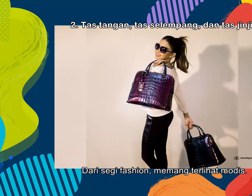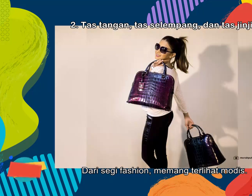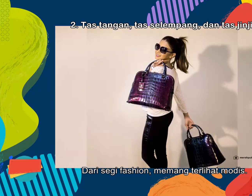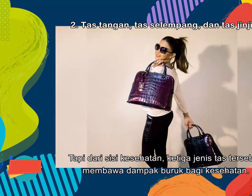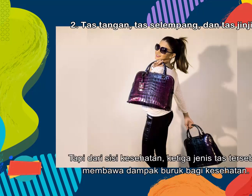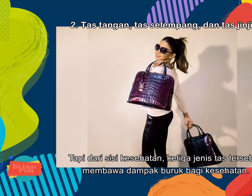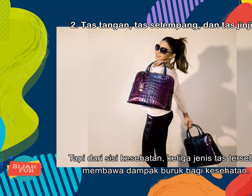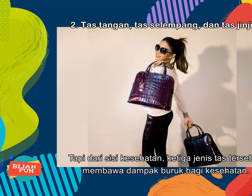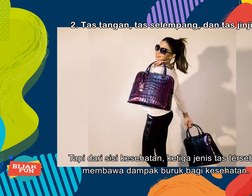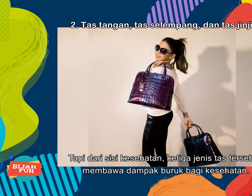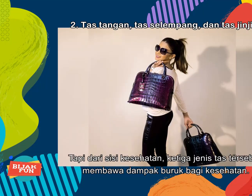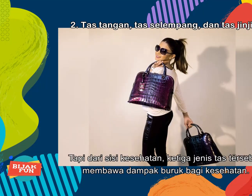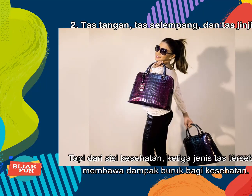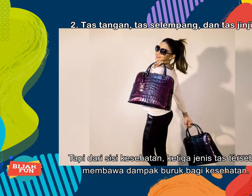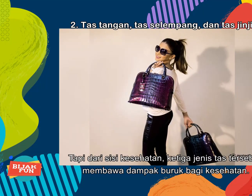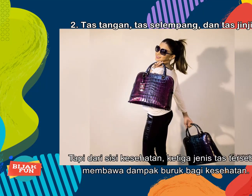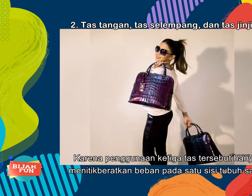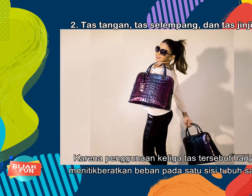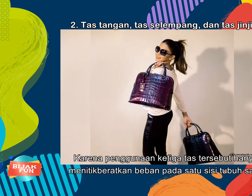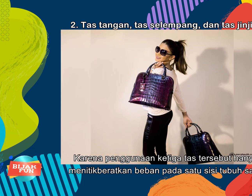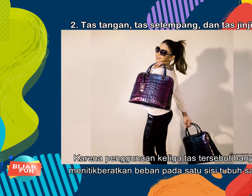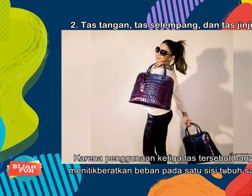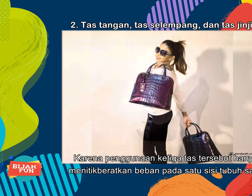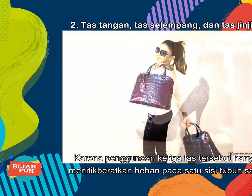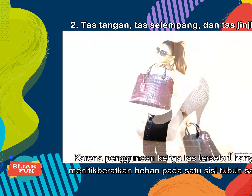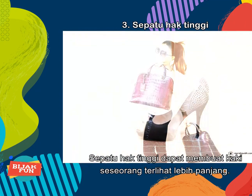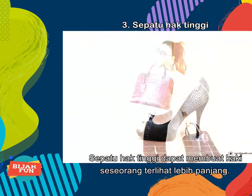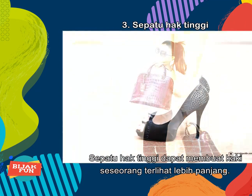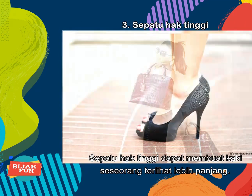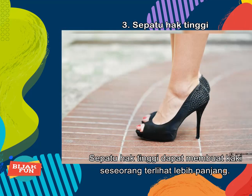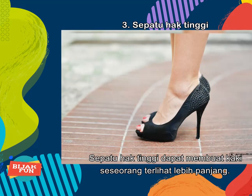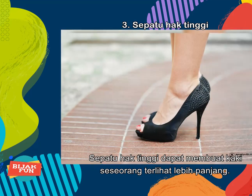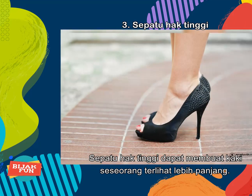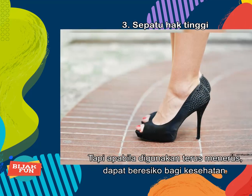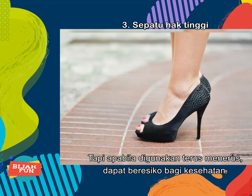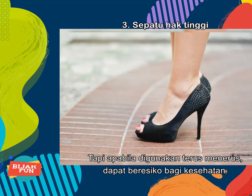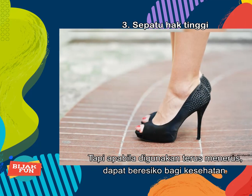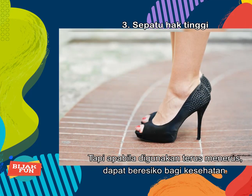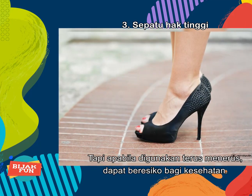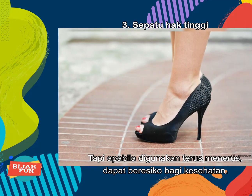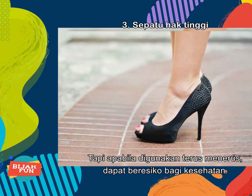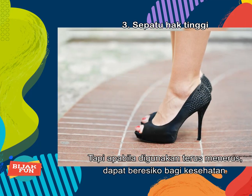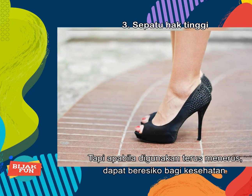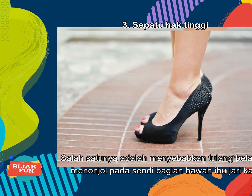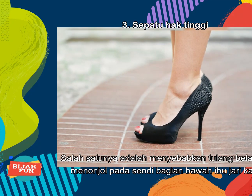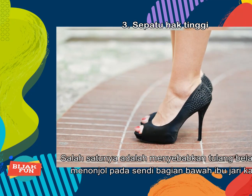tas tangan, tas lempang, dan tas jinjing. Sepatu hak tinggi.